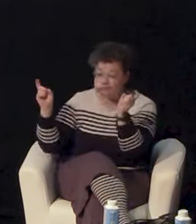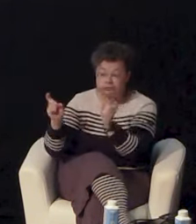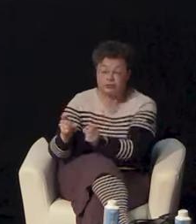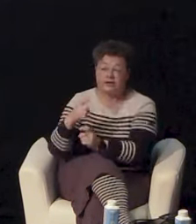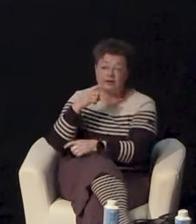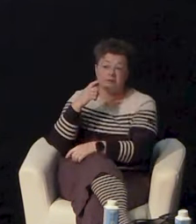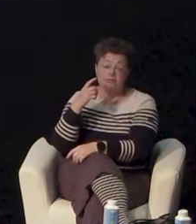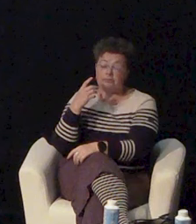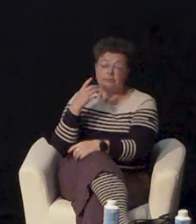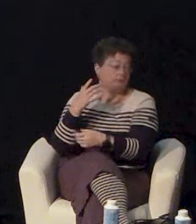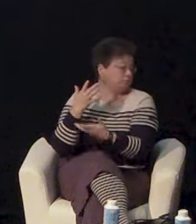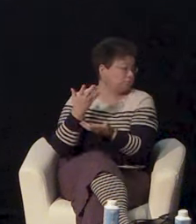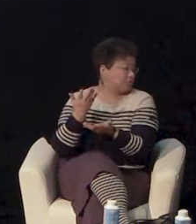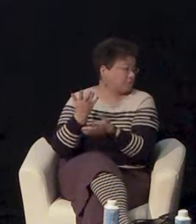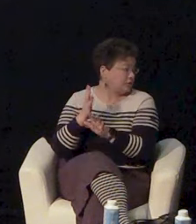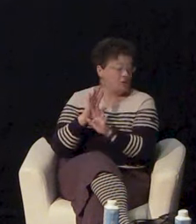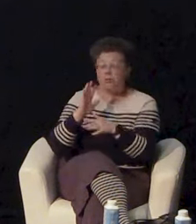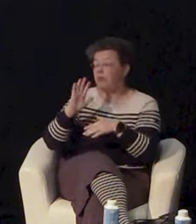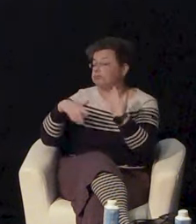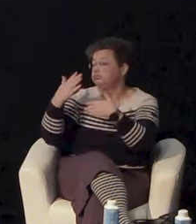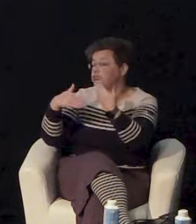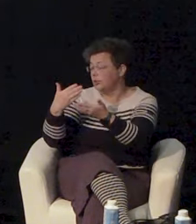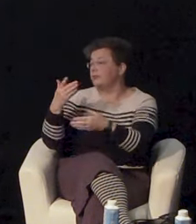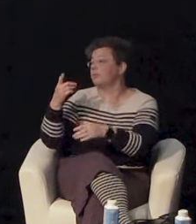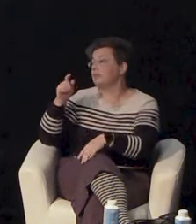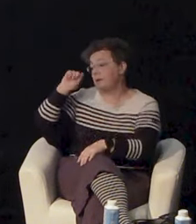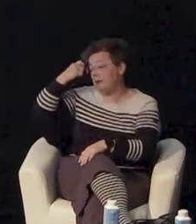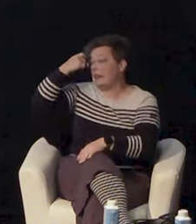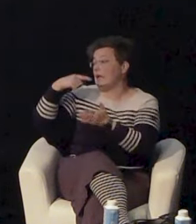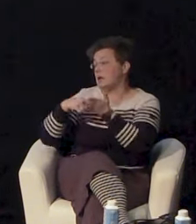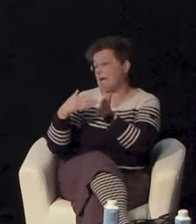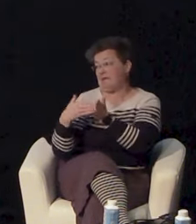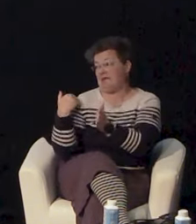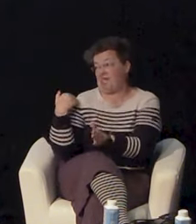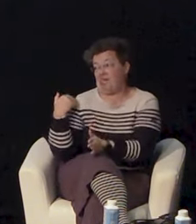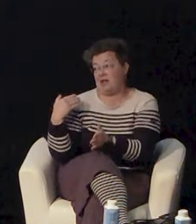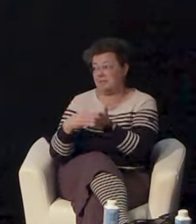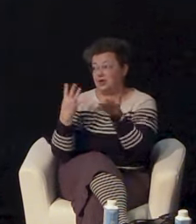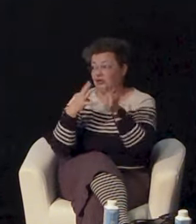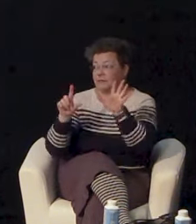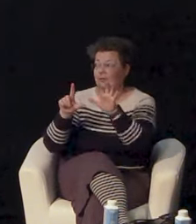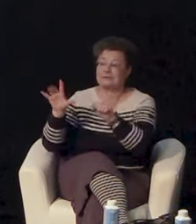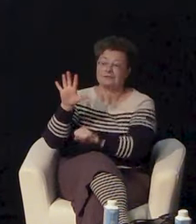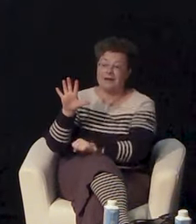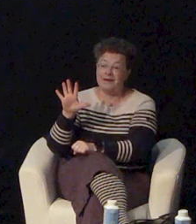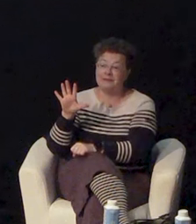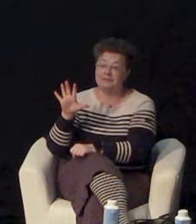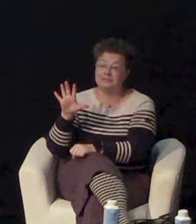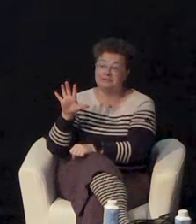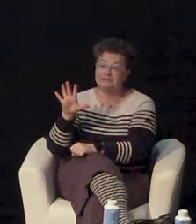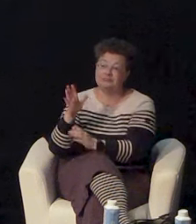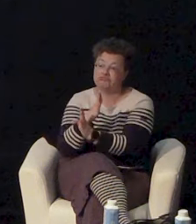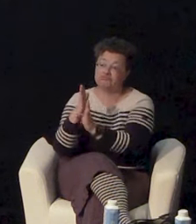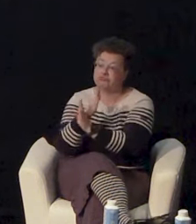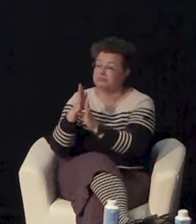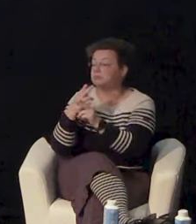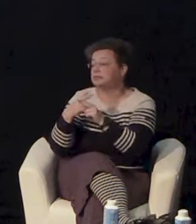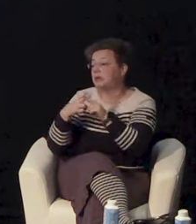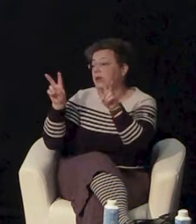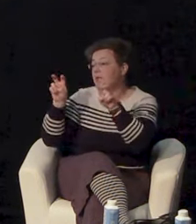les sourds n'ont pas pu travailler dans les domaines de l'enseignement. Ça a engendré plein de choses. Et on s'est réveillé